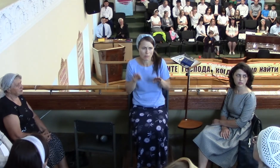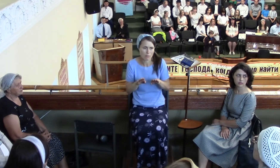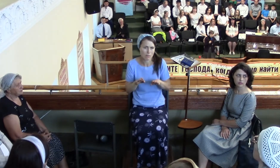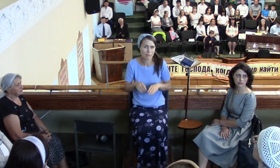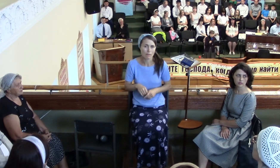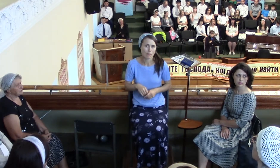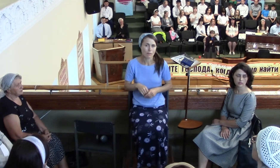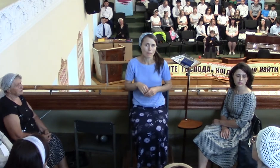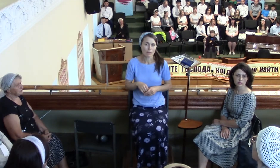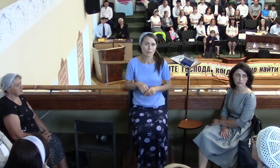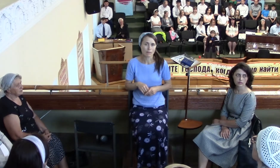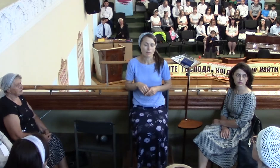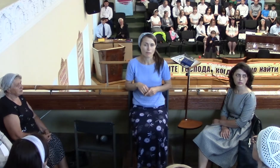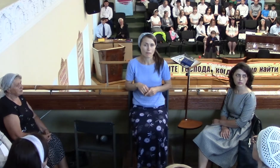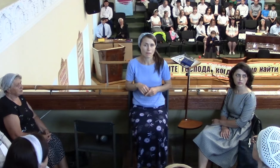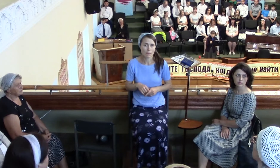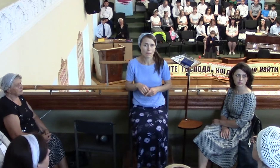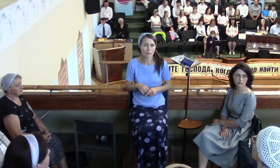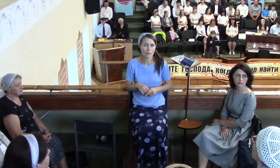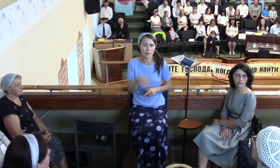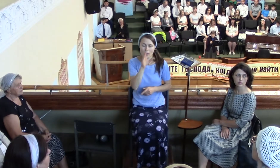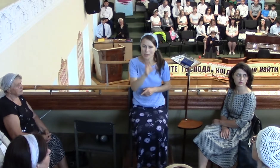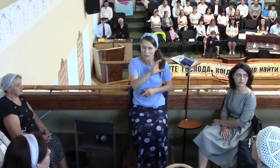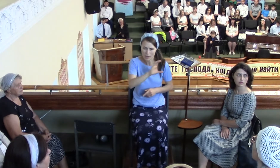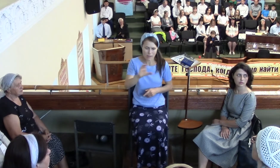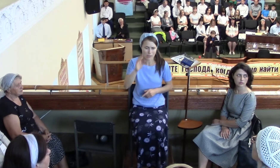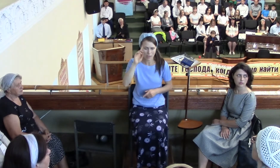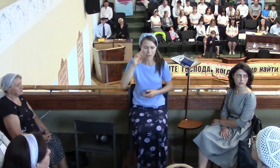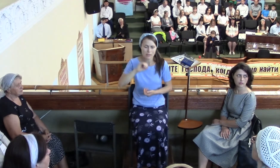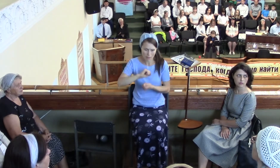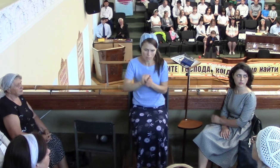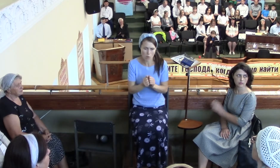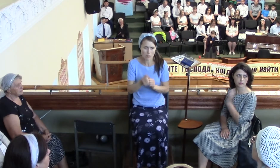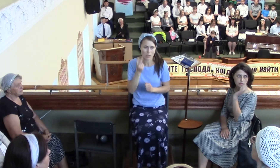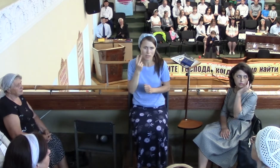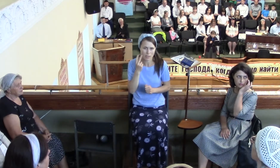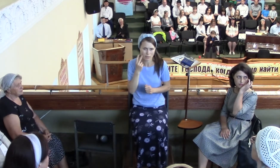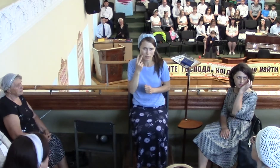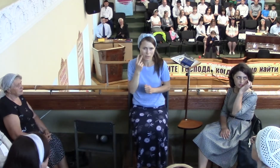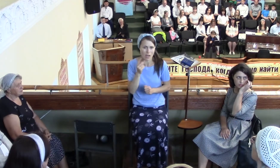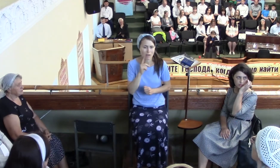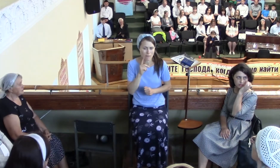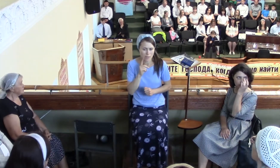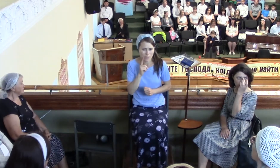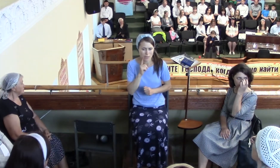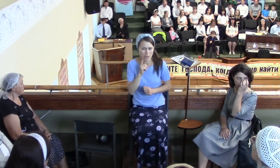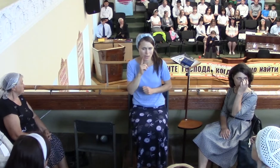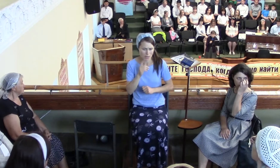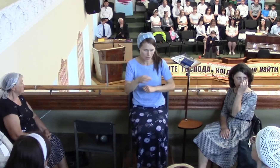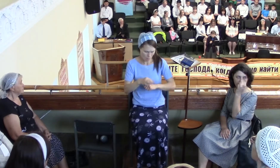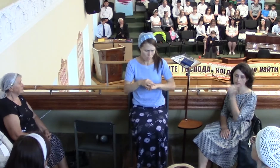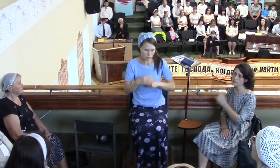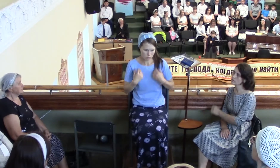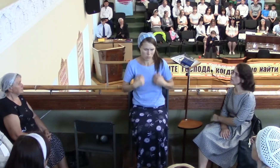поколений. И он запомнил навсегда тупых гвоздей, плоть рвущих